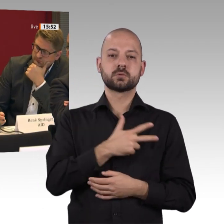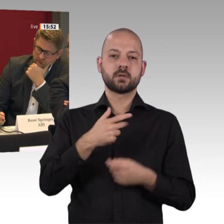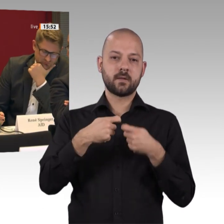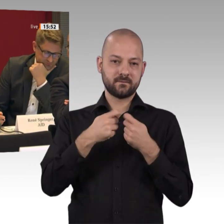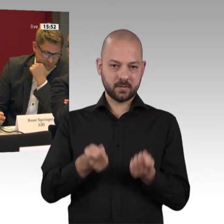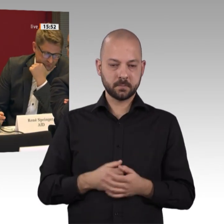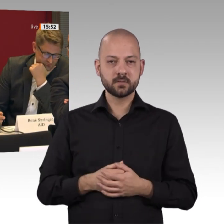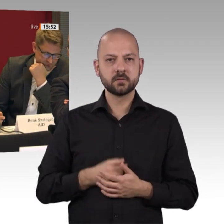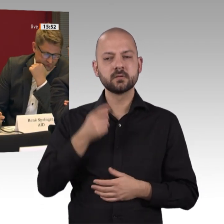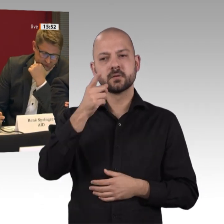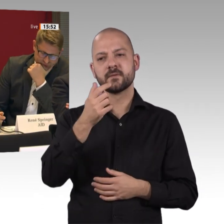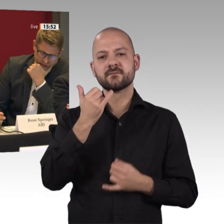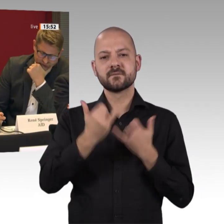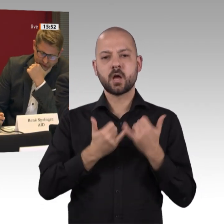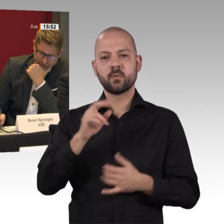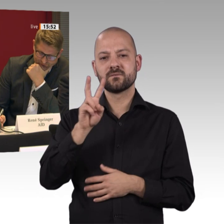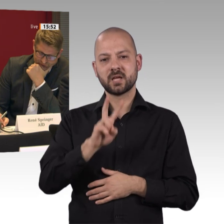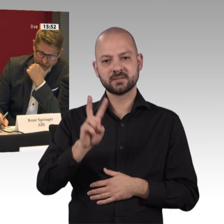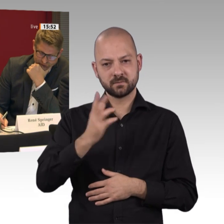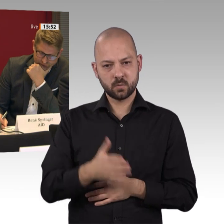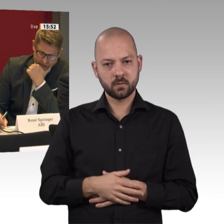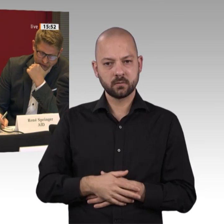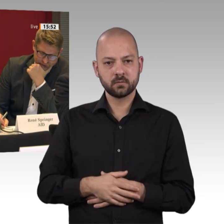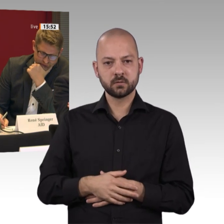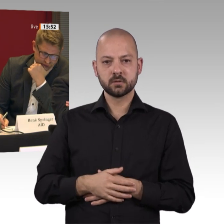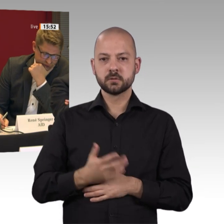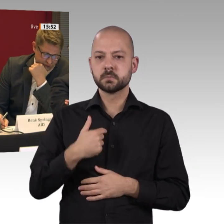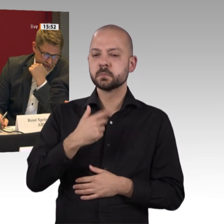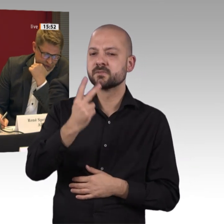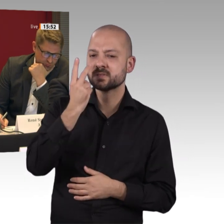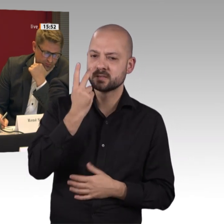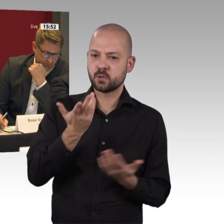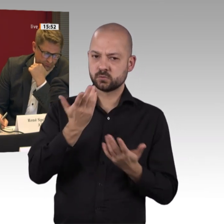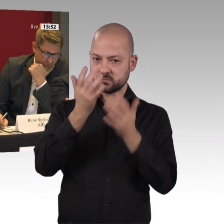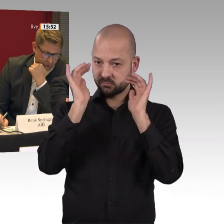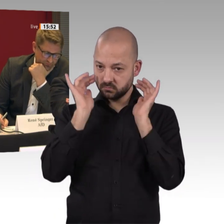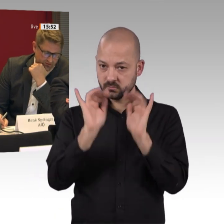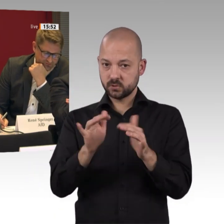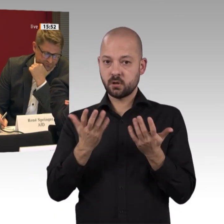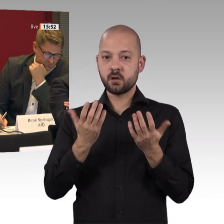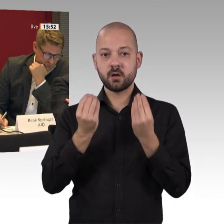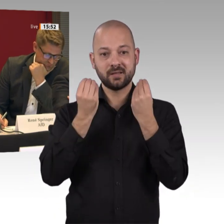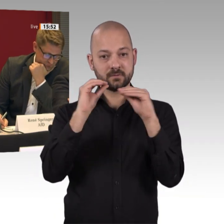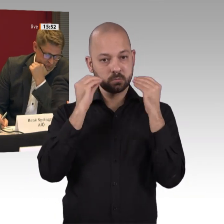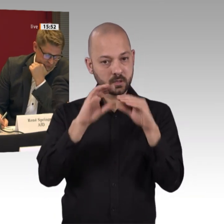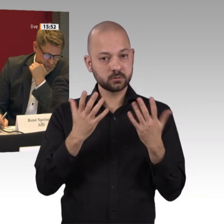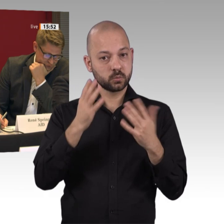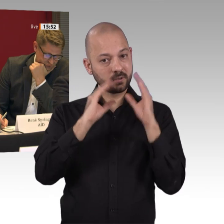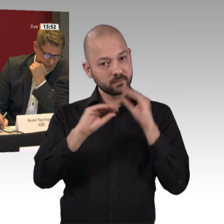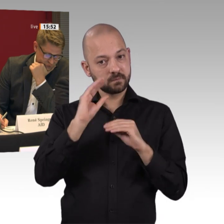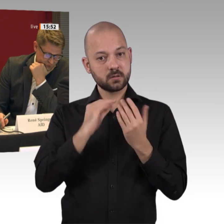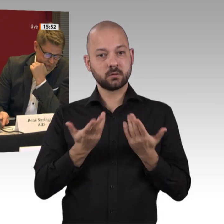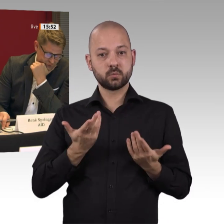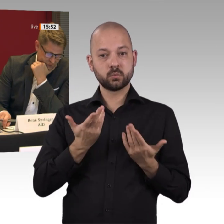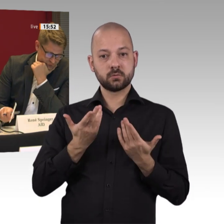Rückstau betreffend der Besetzung von Pflegeplätzen besteht, das heißt, ob Pflegeplätze wegen dieser bestehenden Regelung nicht in Anspruch genommen wurden,